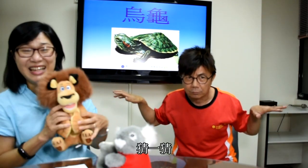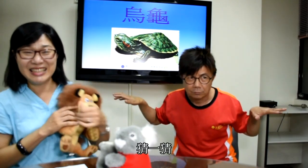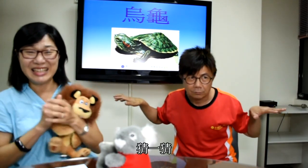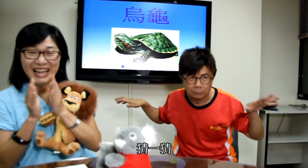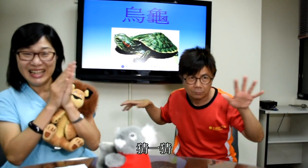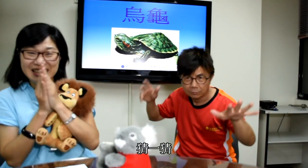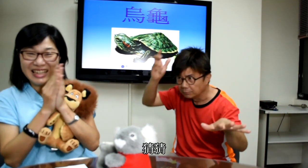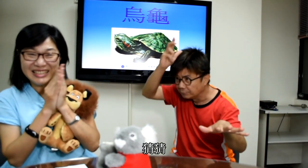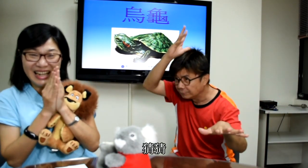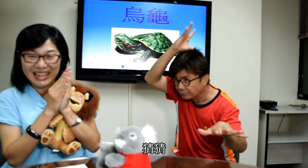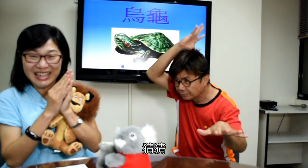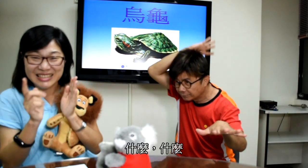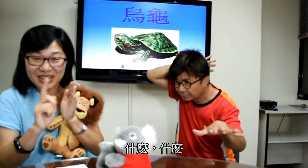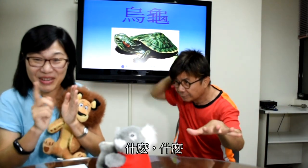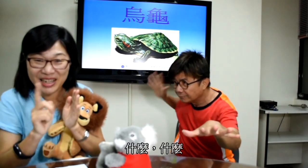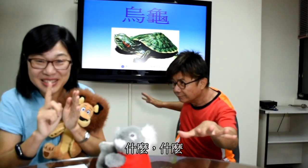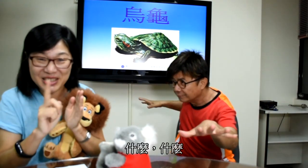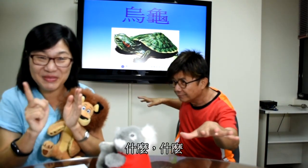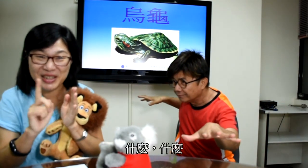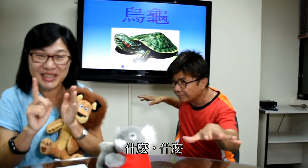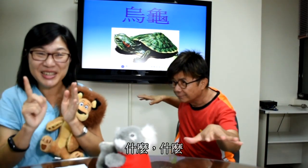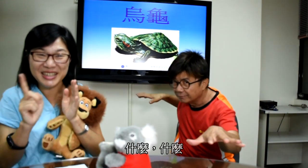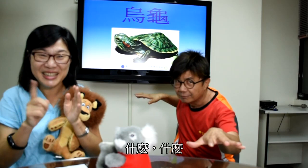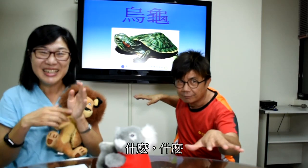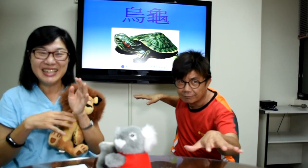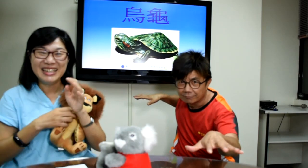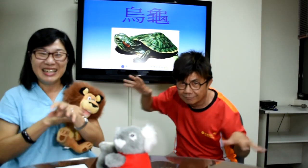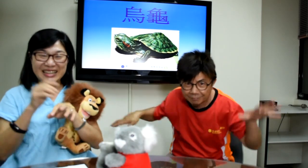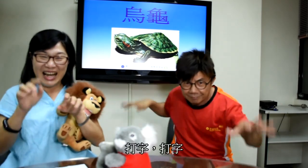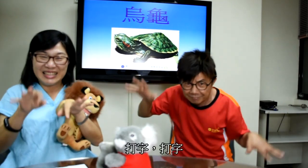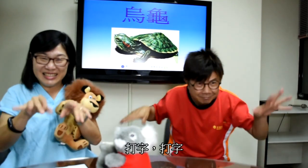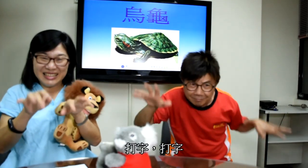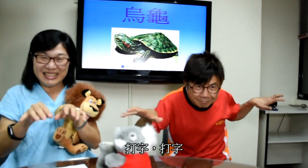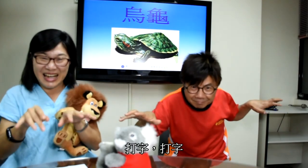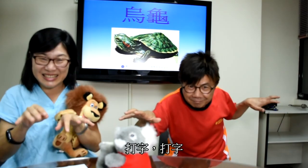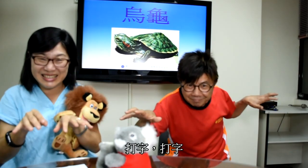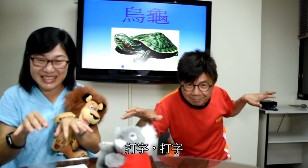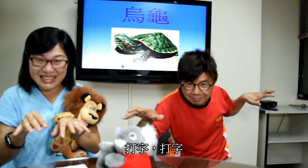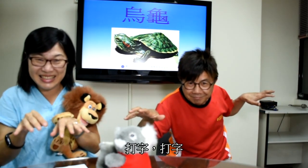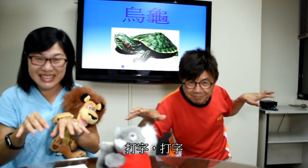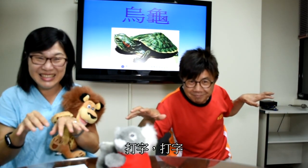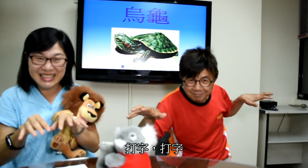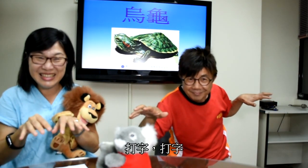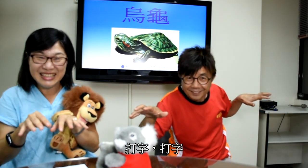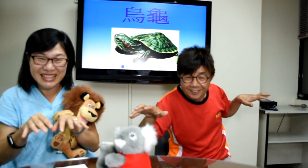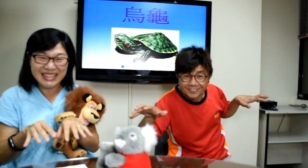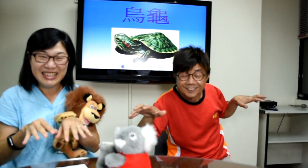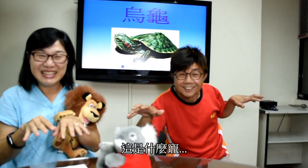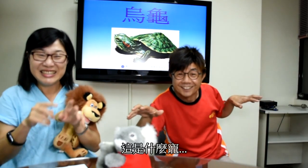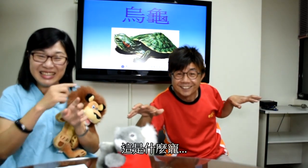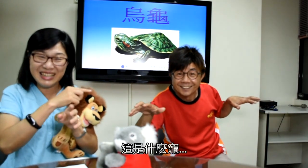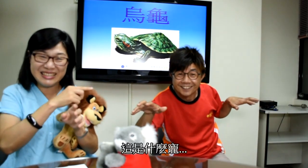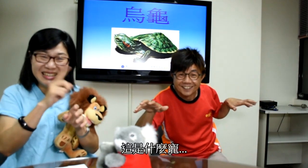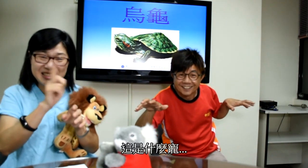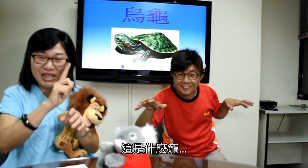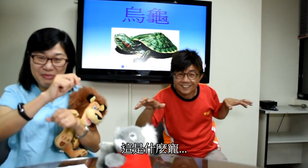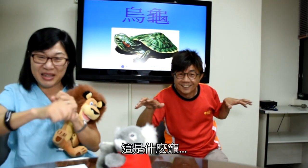猜猜猜猜，什么什么？打字打字，这是什么